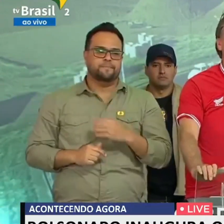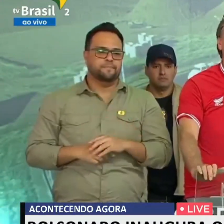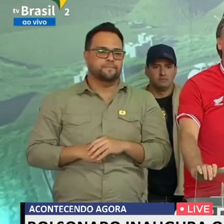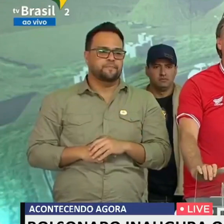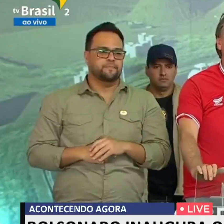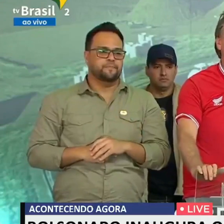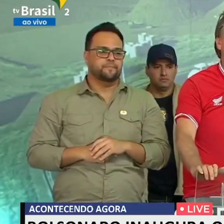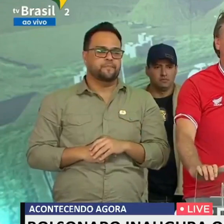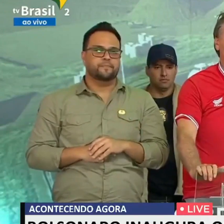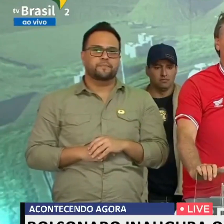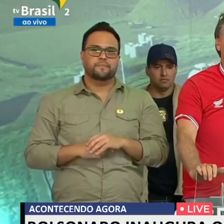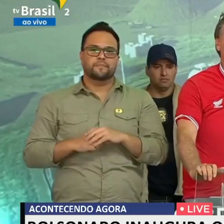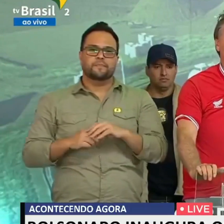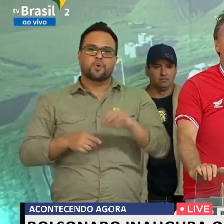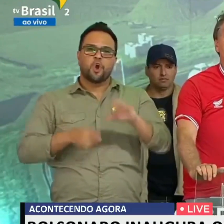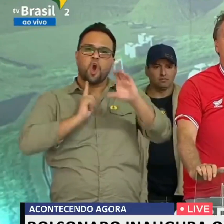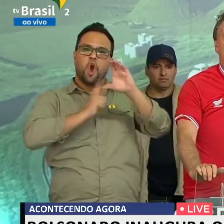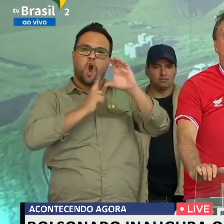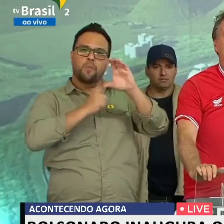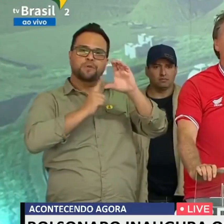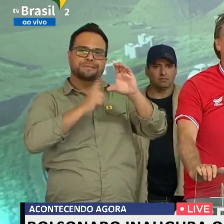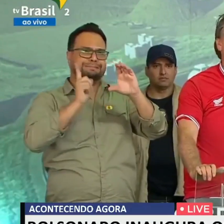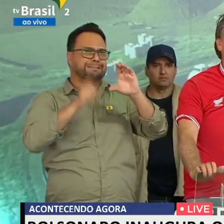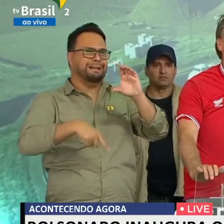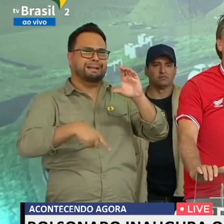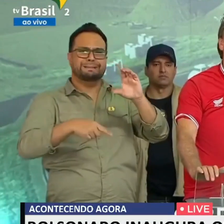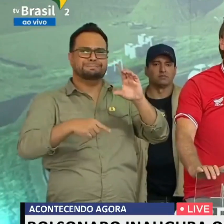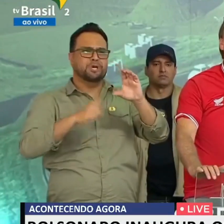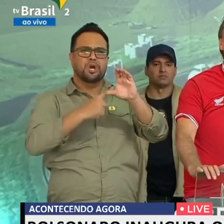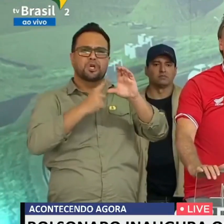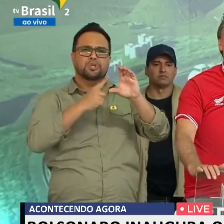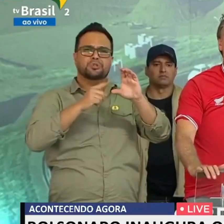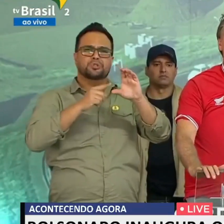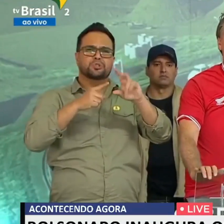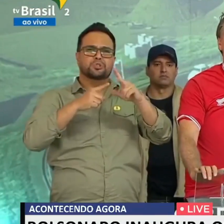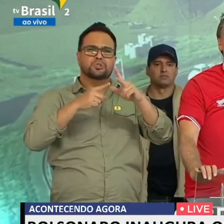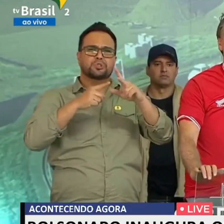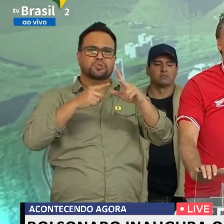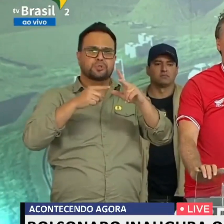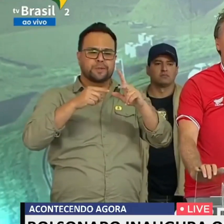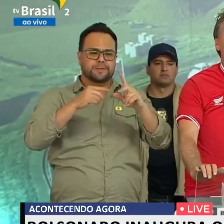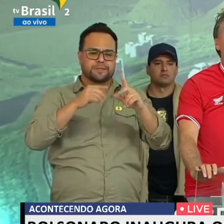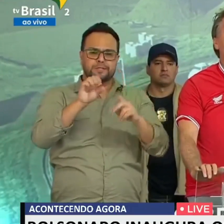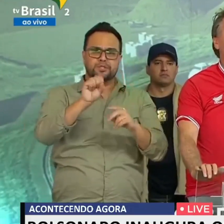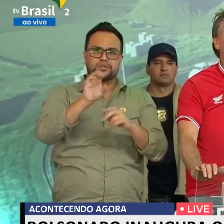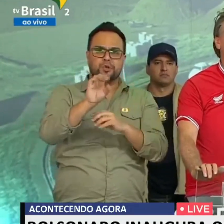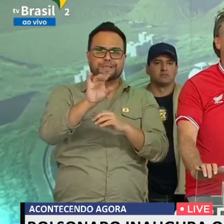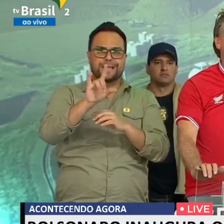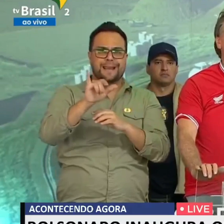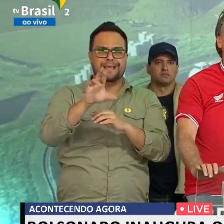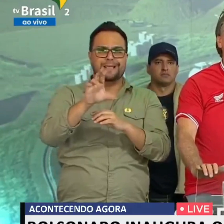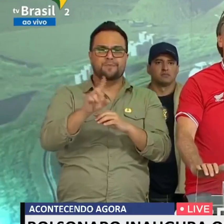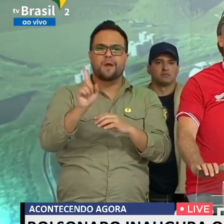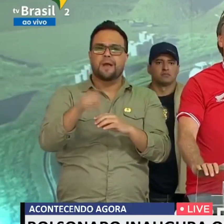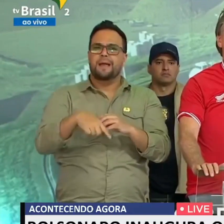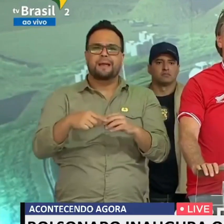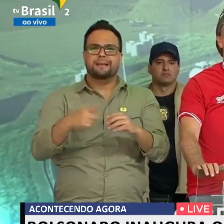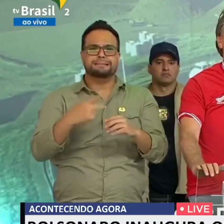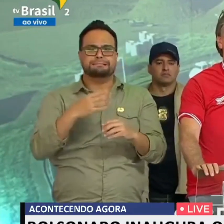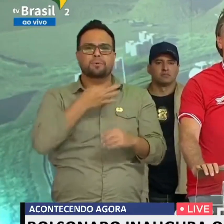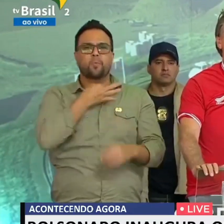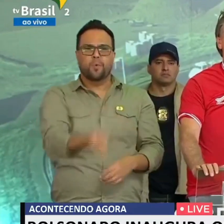Comunismo é um fracasso. Socialismo é uma desgraça. Nós somos a